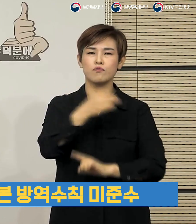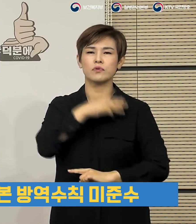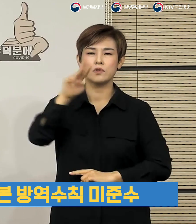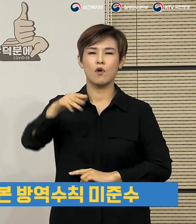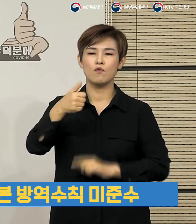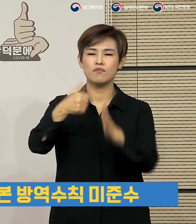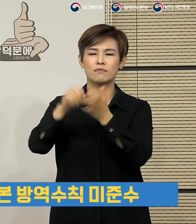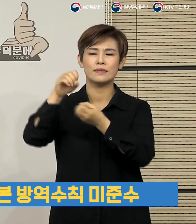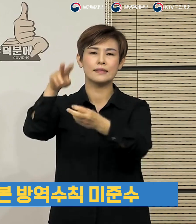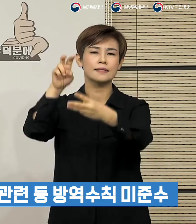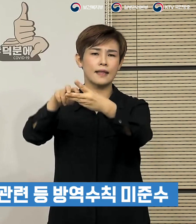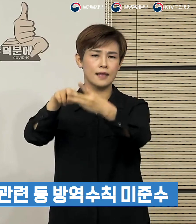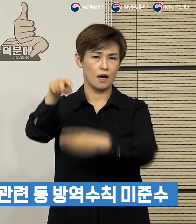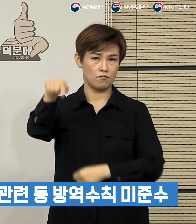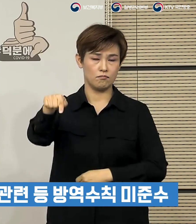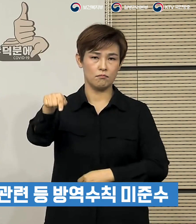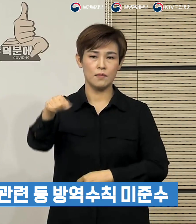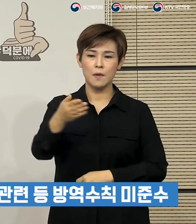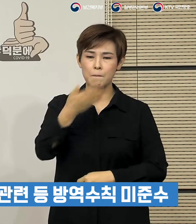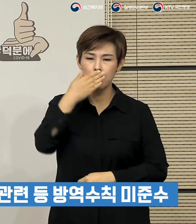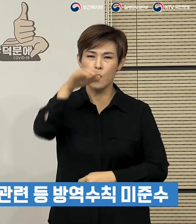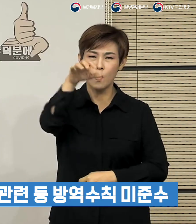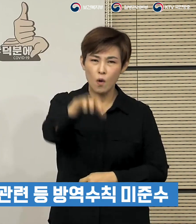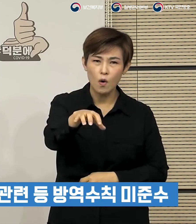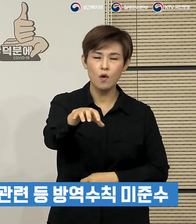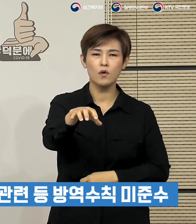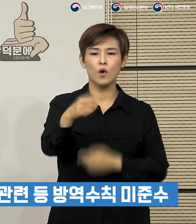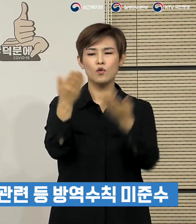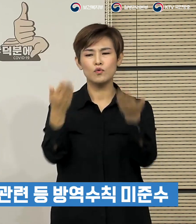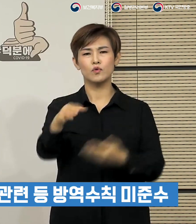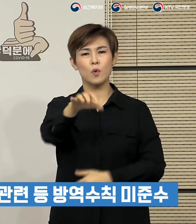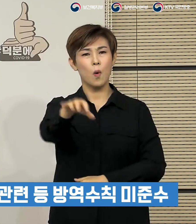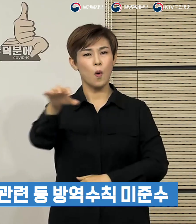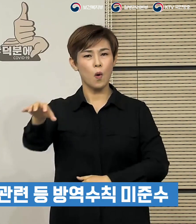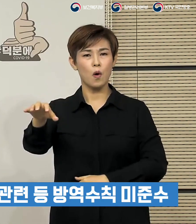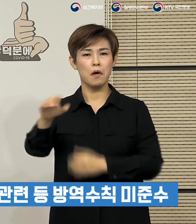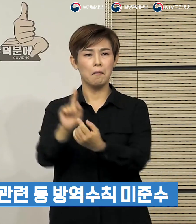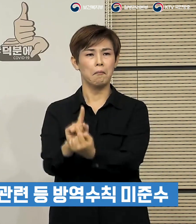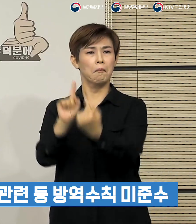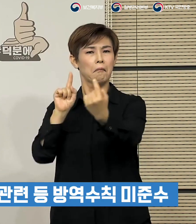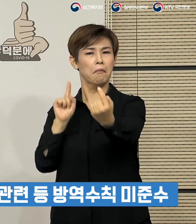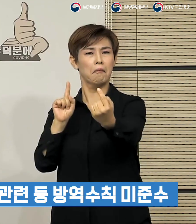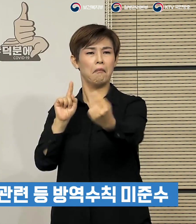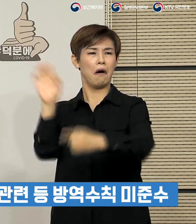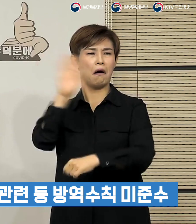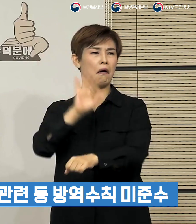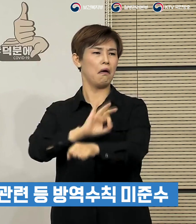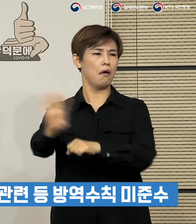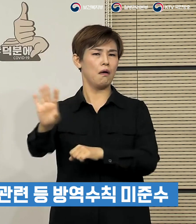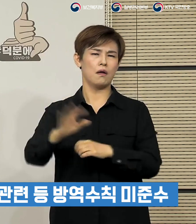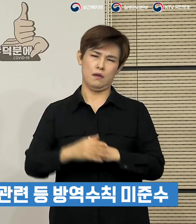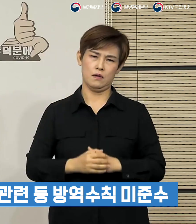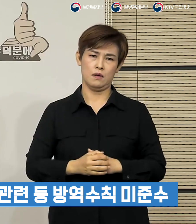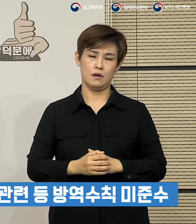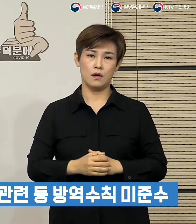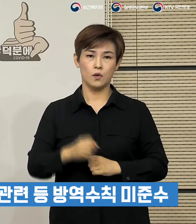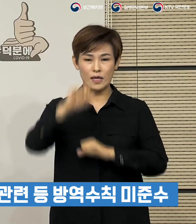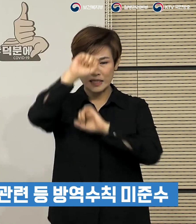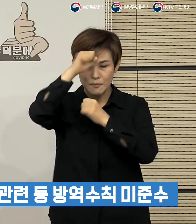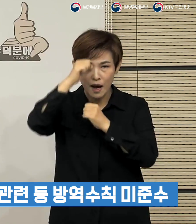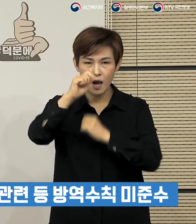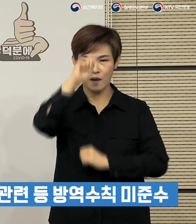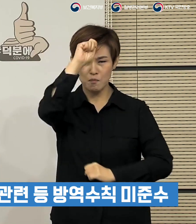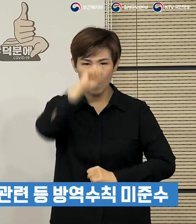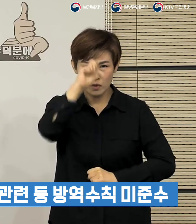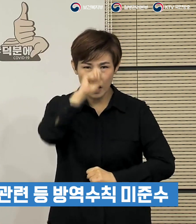물류센터의 경우 식당, 휴식공간 등에서의 거리두기가 지켜지지 않았고 신발과